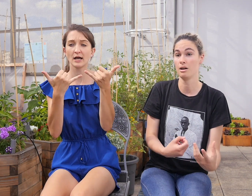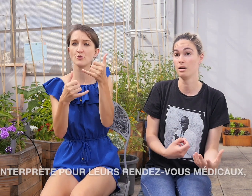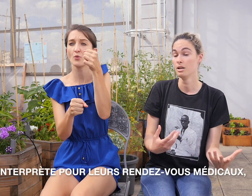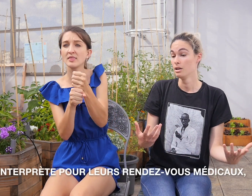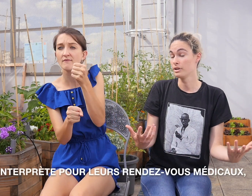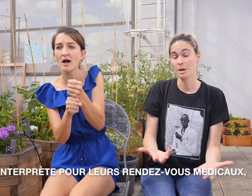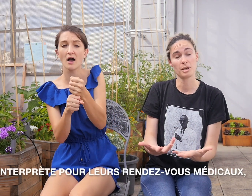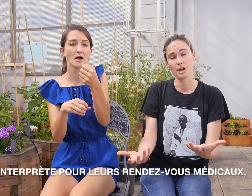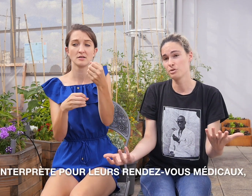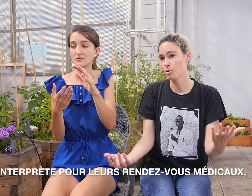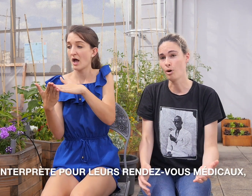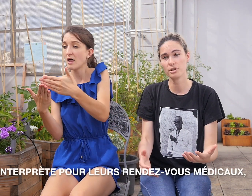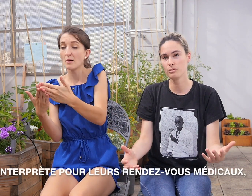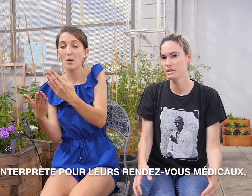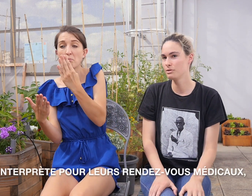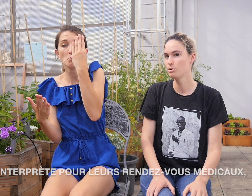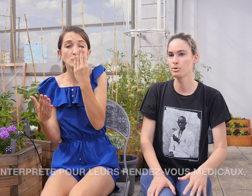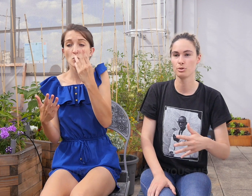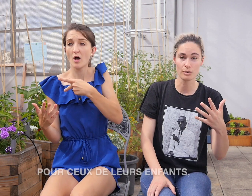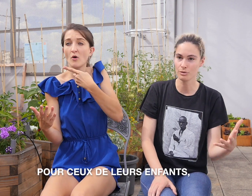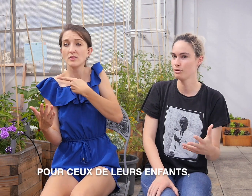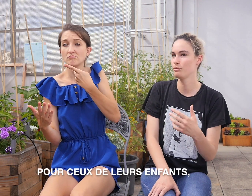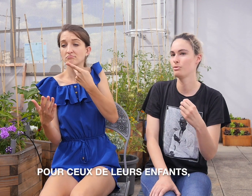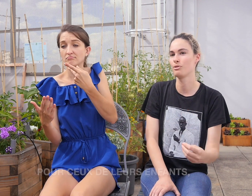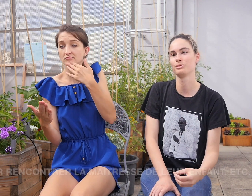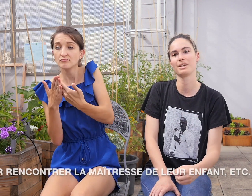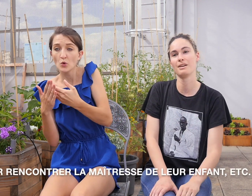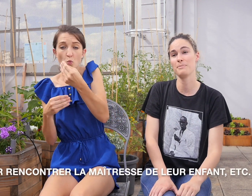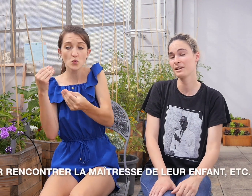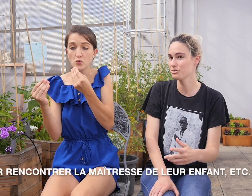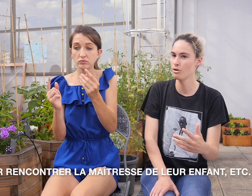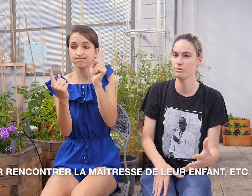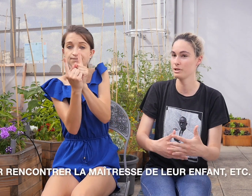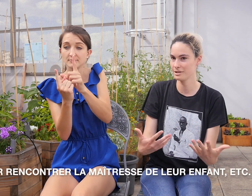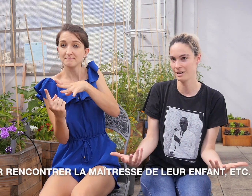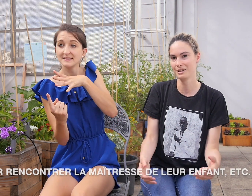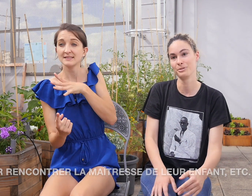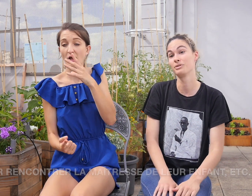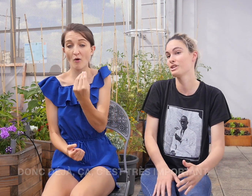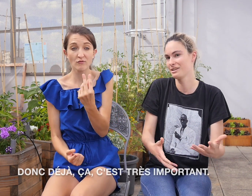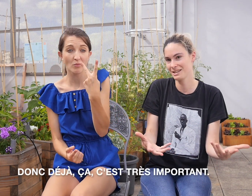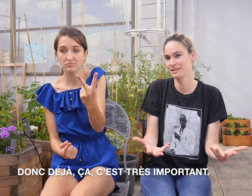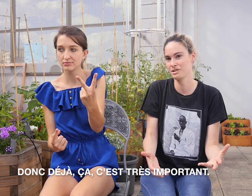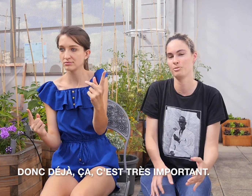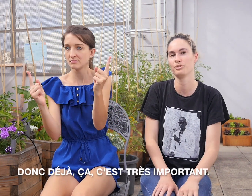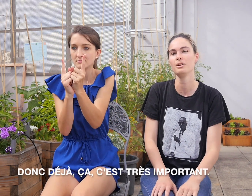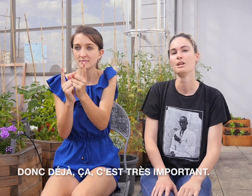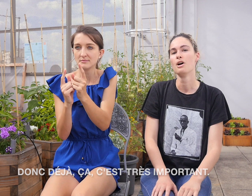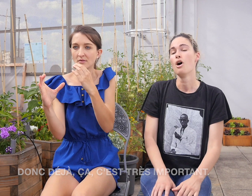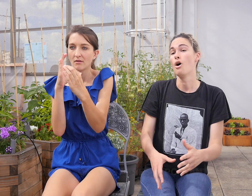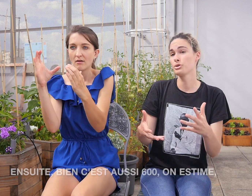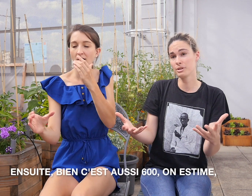avoir un interprète par exemple pour leurs rendez-vous médicaux, pour ceux de leurs enfants, pour rencontrer la maîtresse de leur enfant, etc. Donc déjà ça c'est très